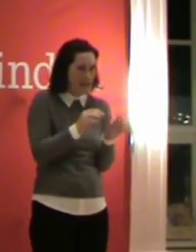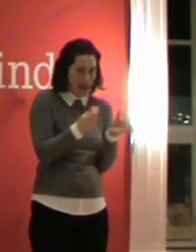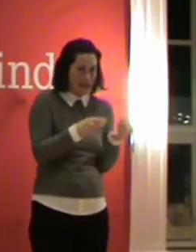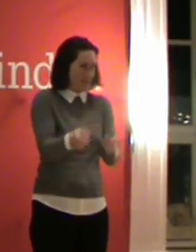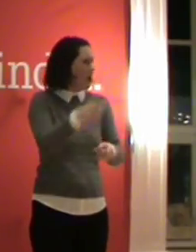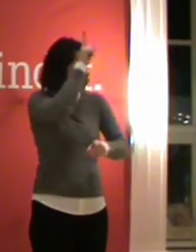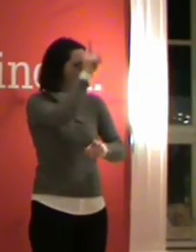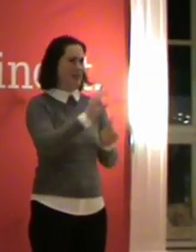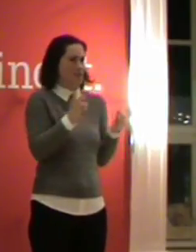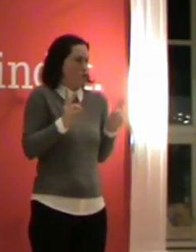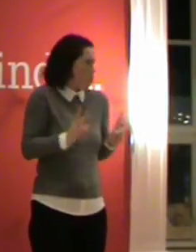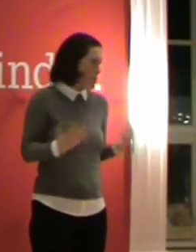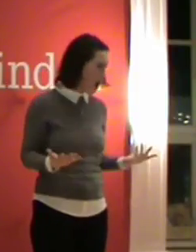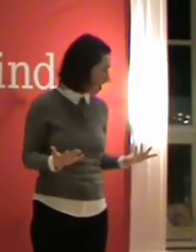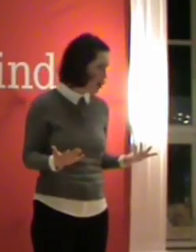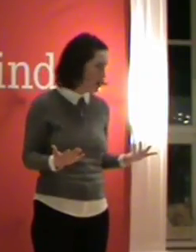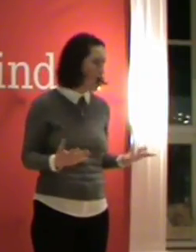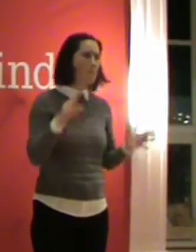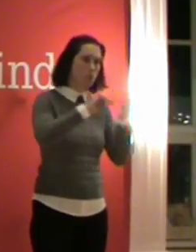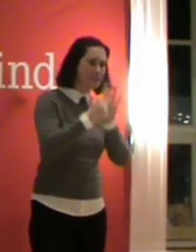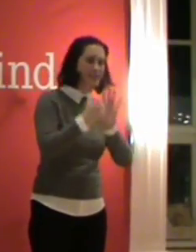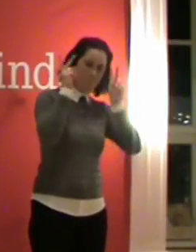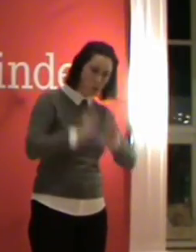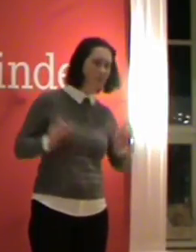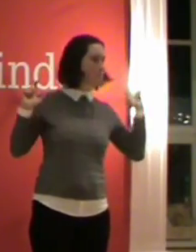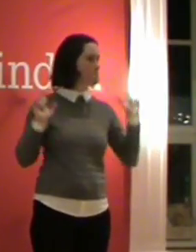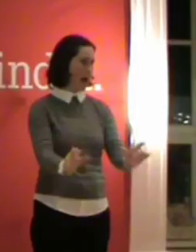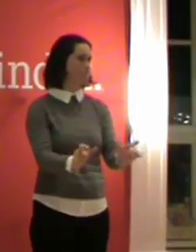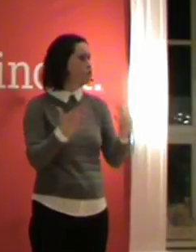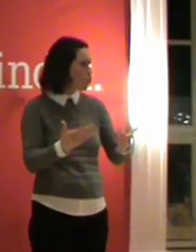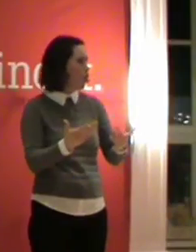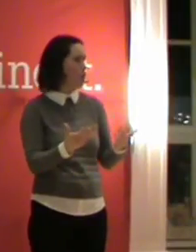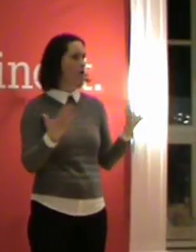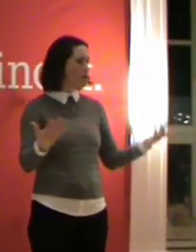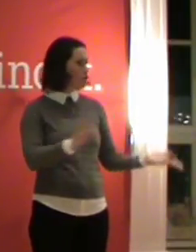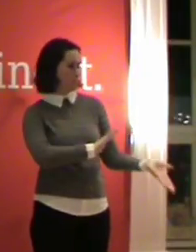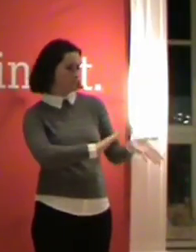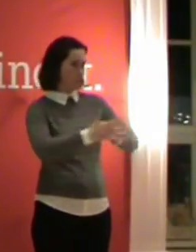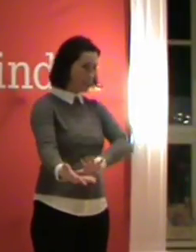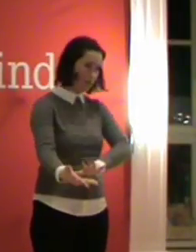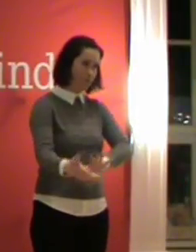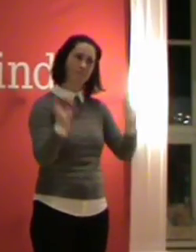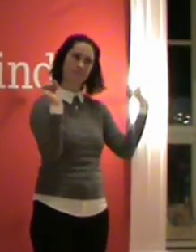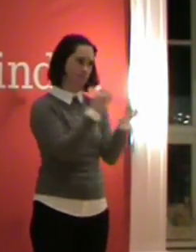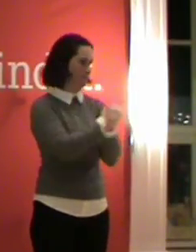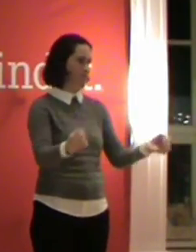in dem Lande. Da muss doch Politik eingreifen. Wir können doch nicht zulassen, dass die Sicht so normal ist.